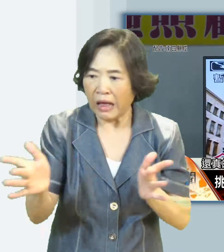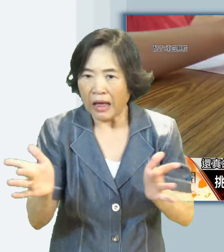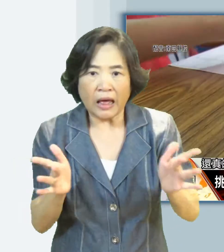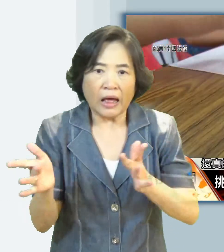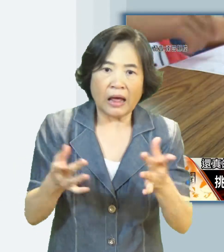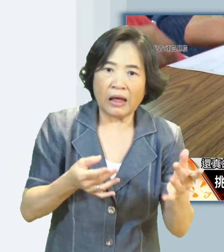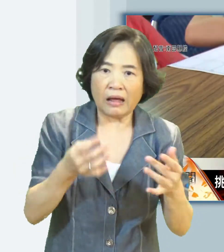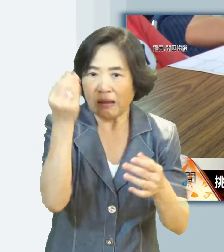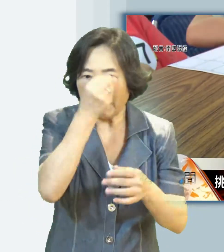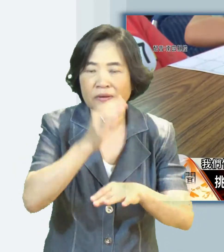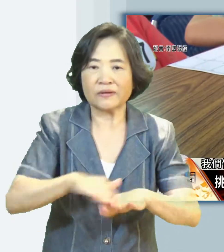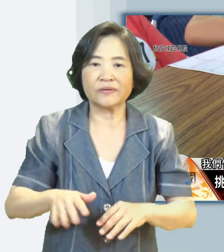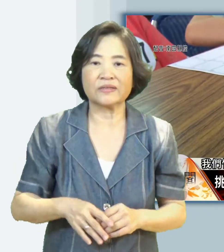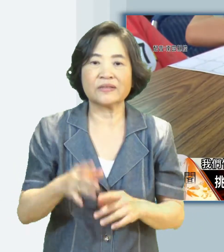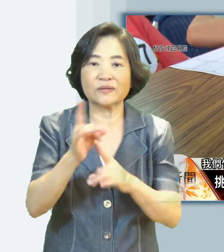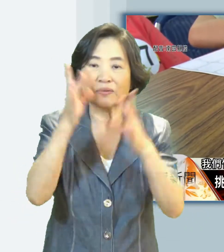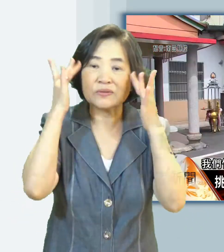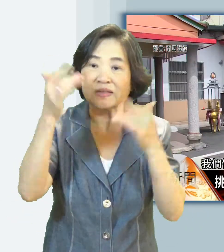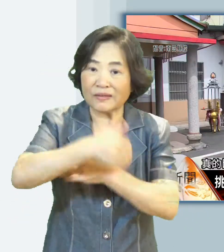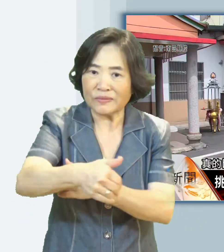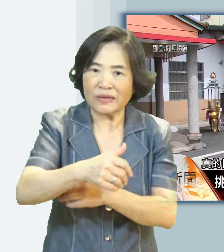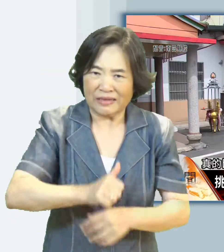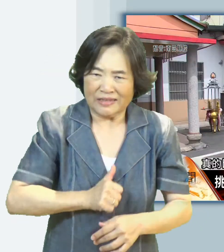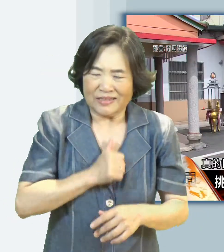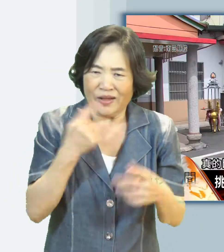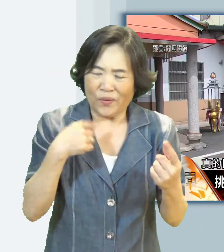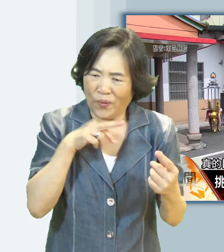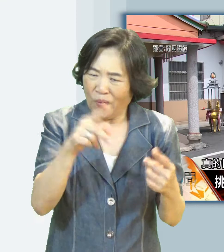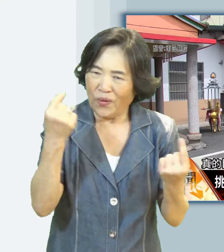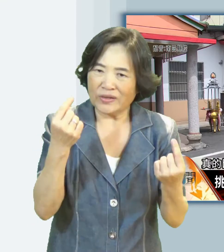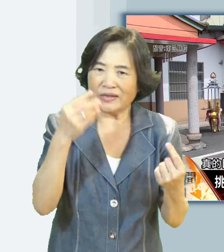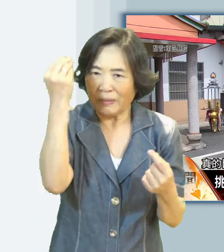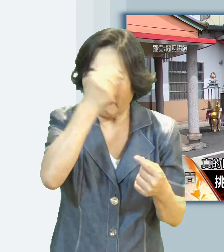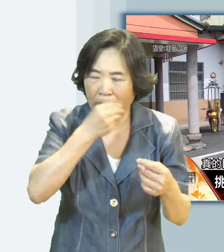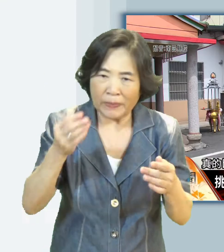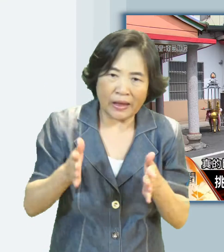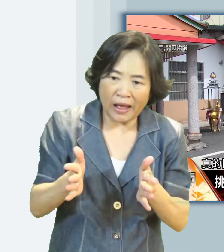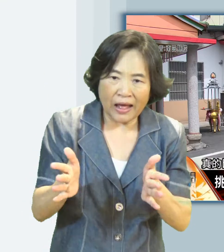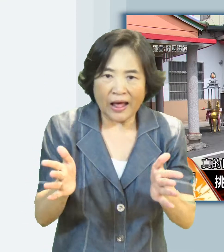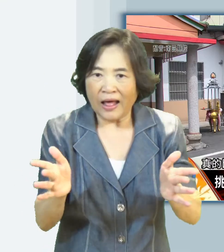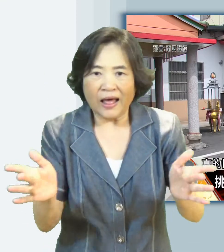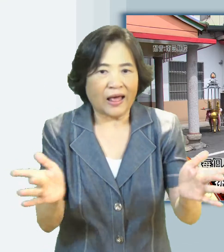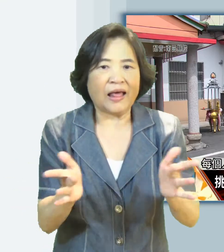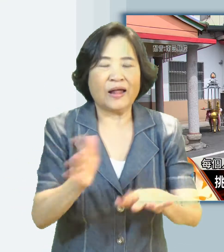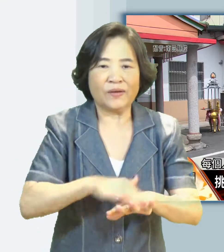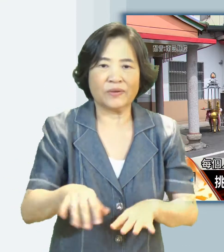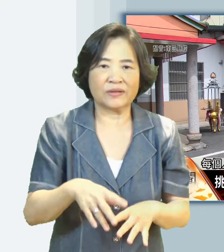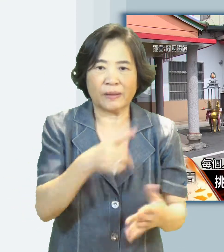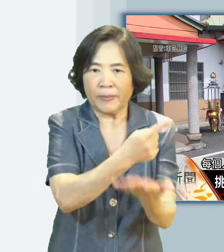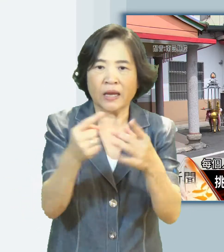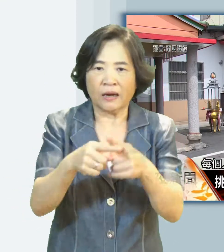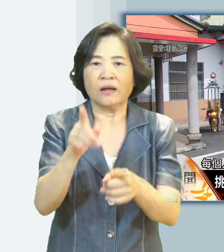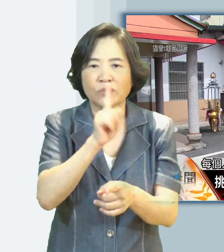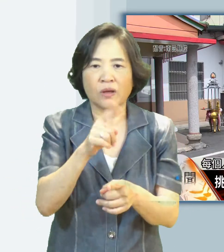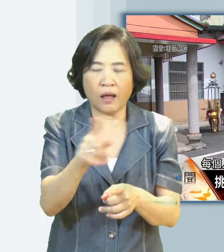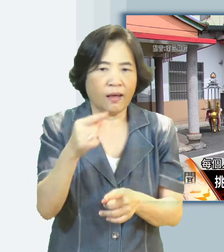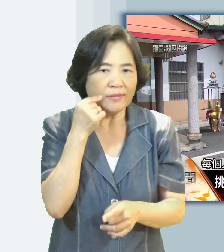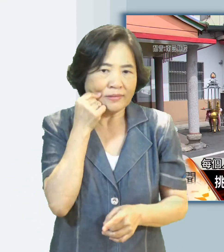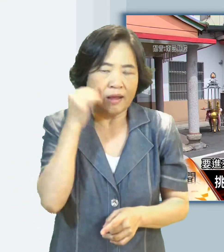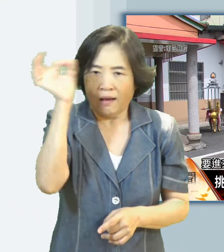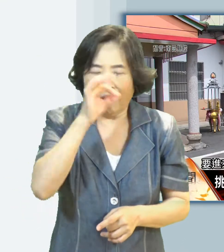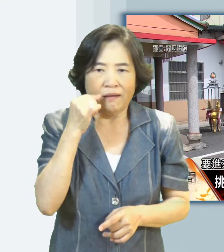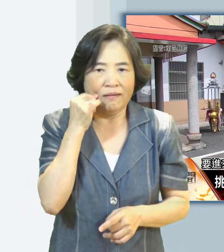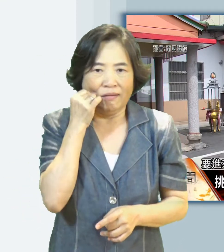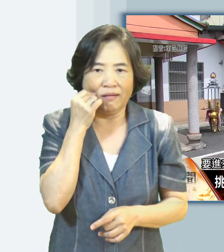能会进某路。 现在中南村的路哦，最近个迷宫啦，最近每个人都讲过怀